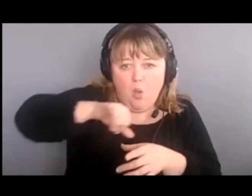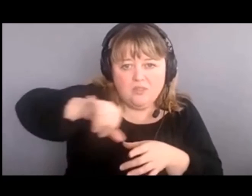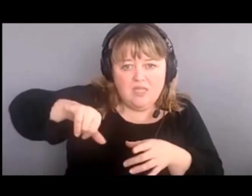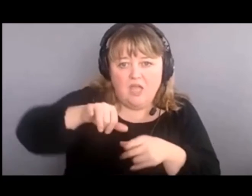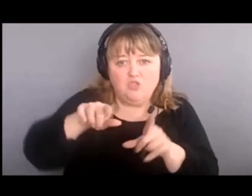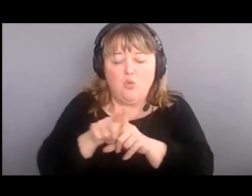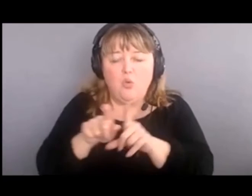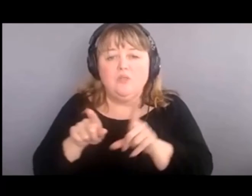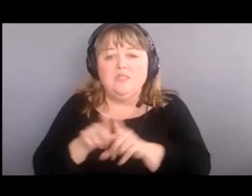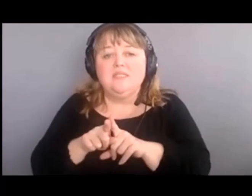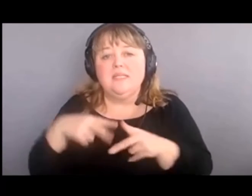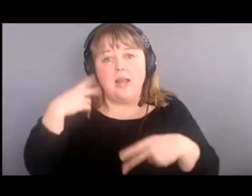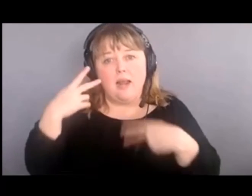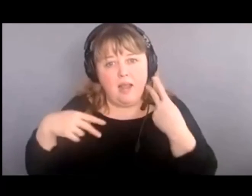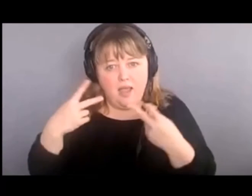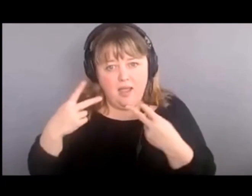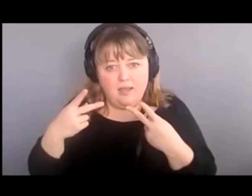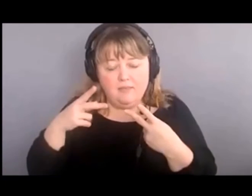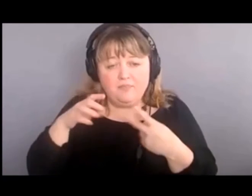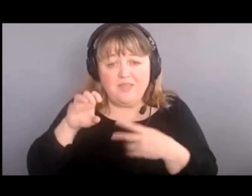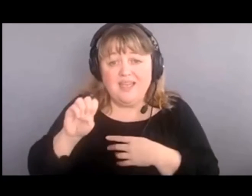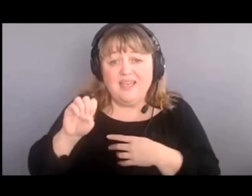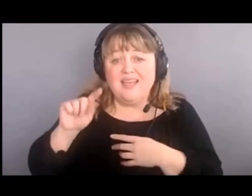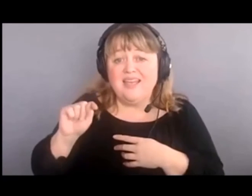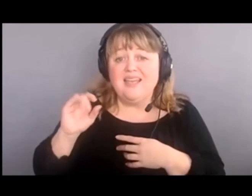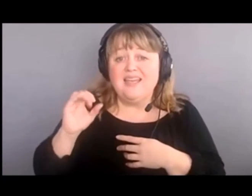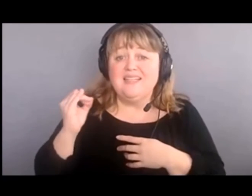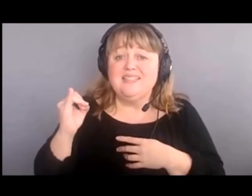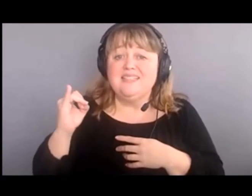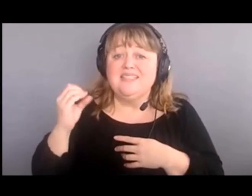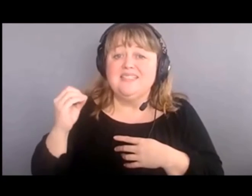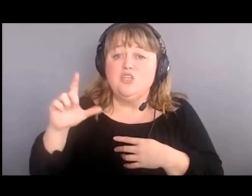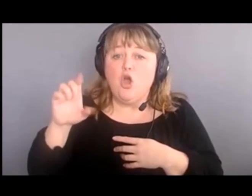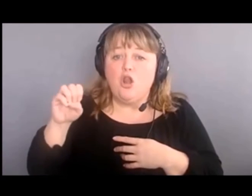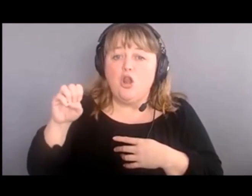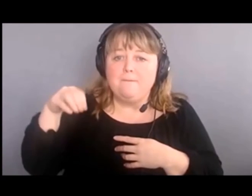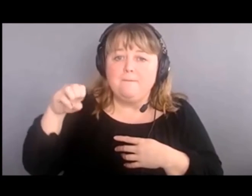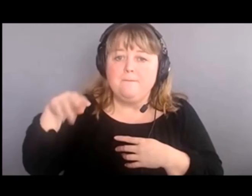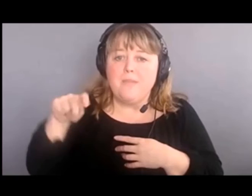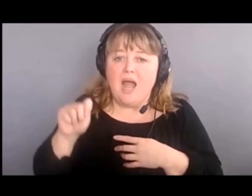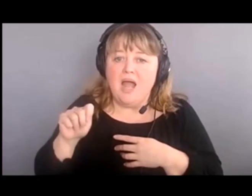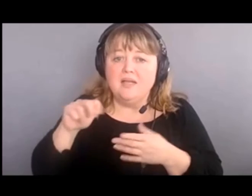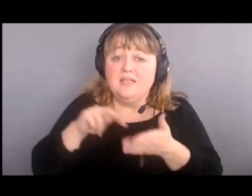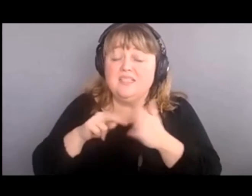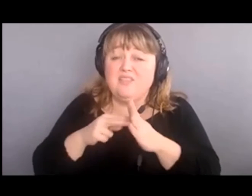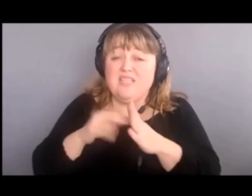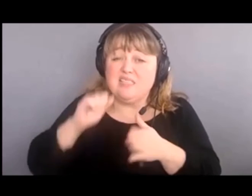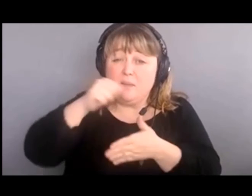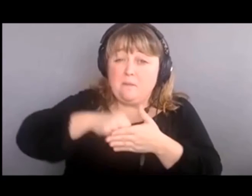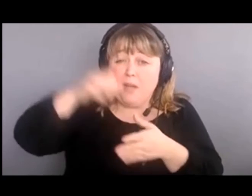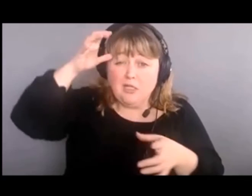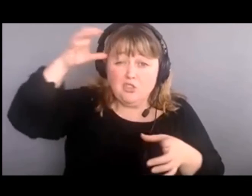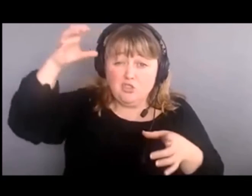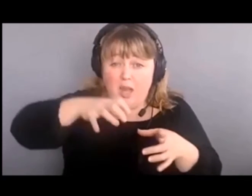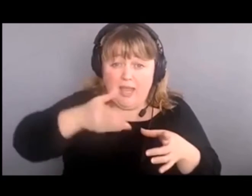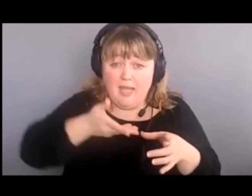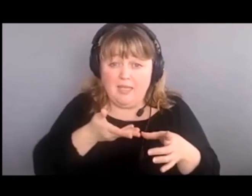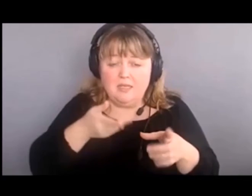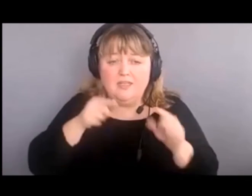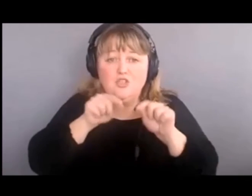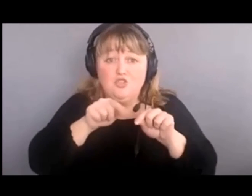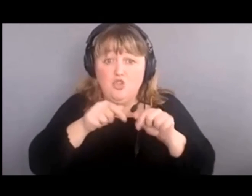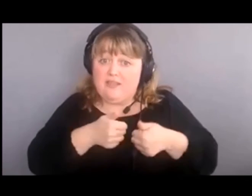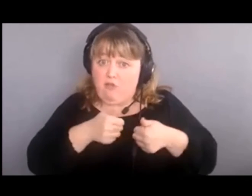à l'étiolement des plantes, ça, c'est quand la petite plante a manque de soleil. Donc, par exemple, ceux-là, ils vont bien. Là. Si elle